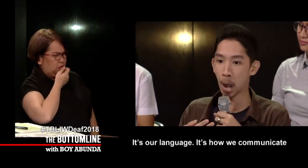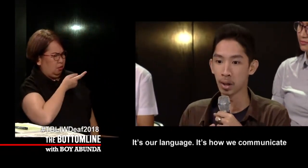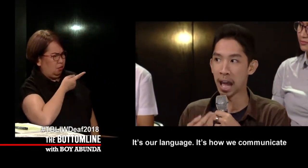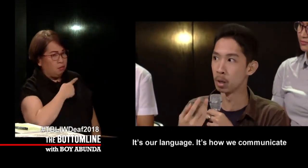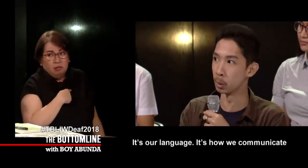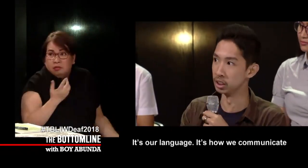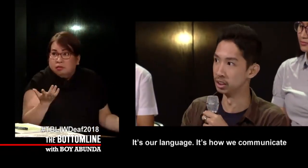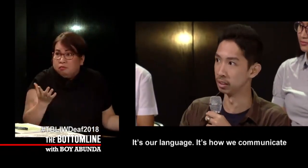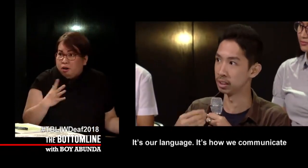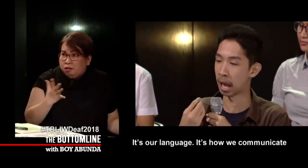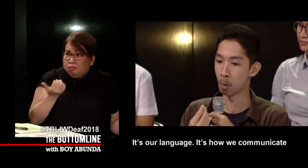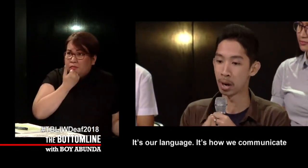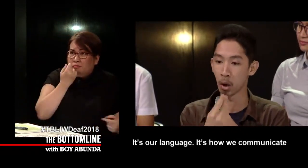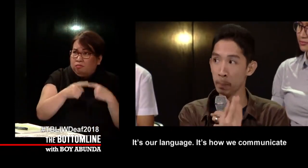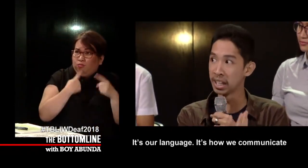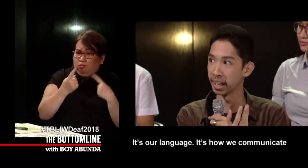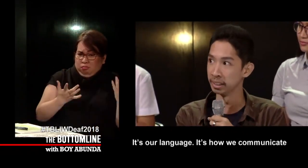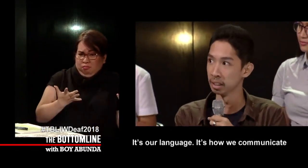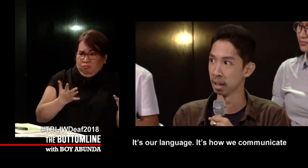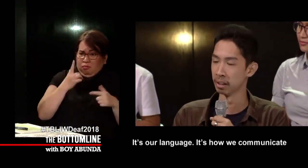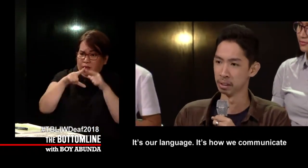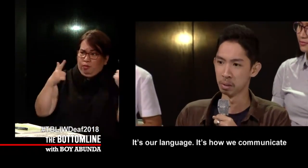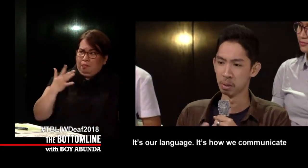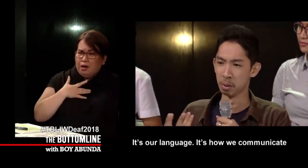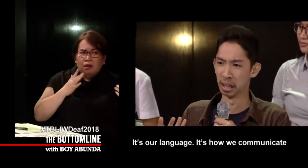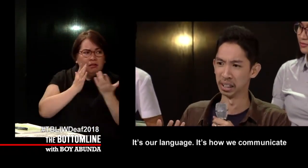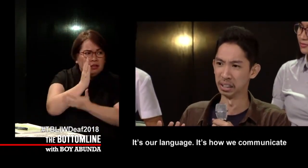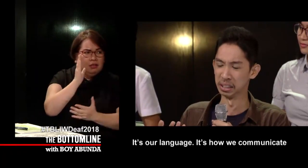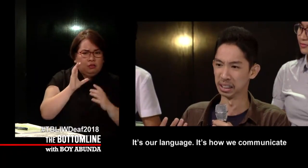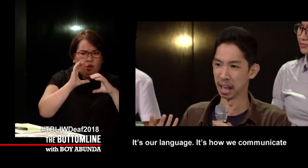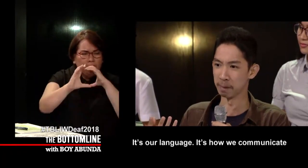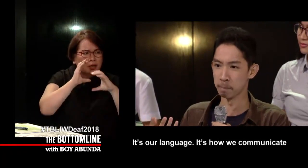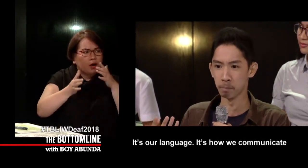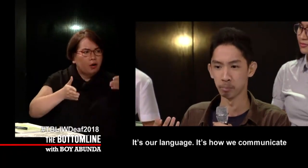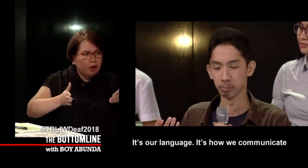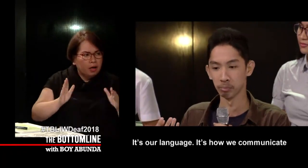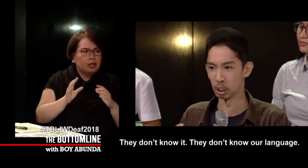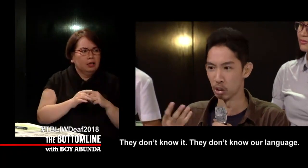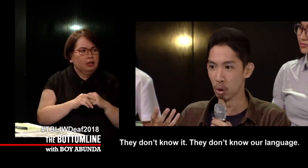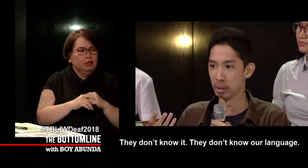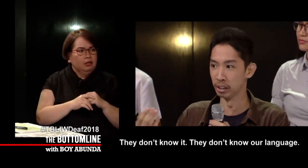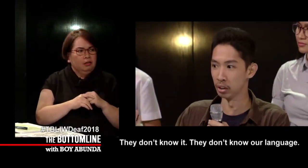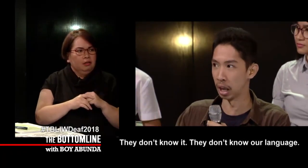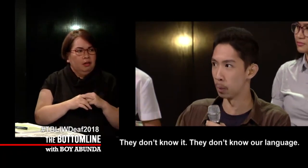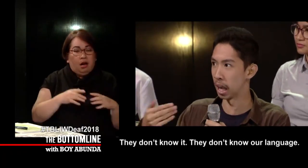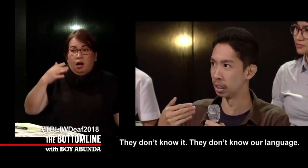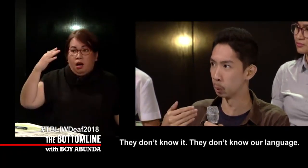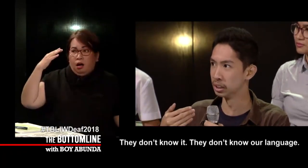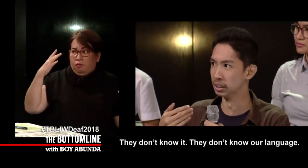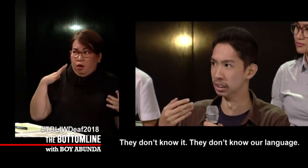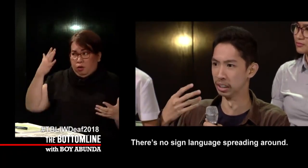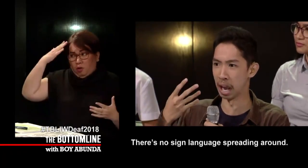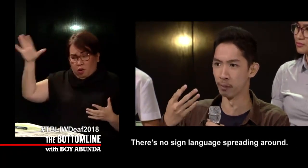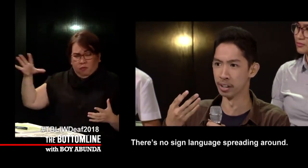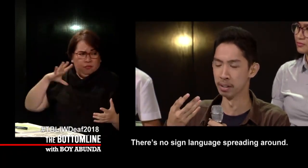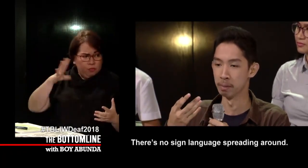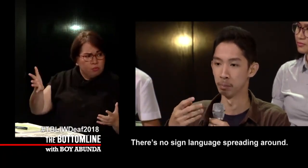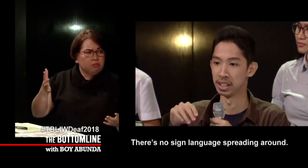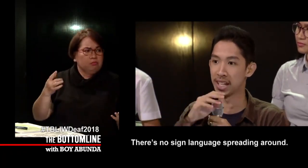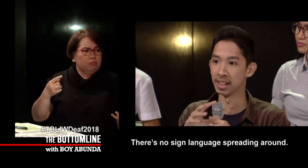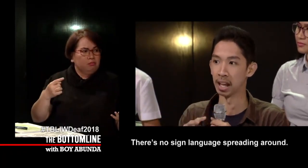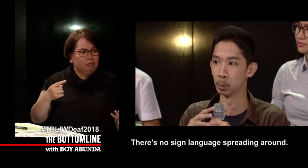language? Our language, it's how we communicate. And is it like, they don't know our language, they